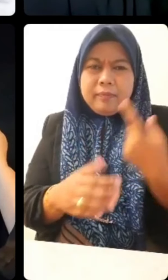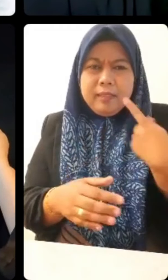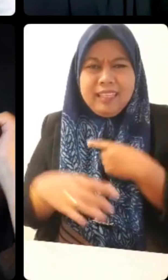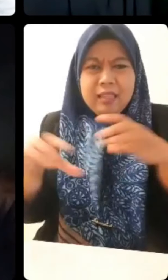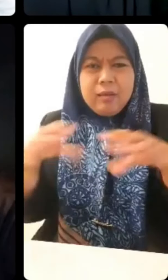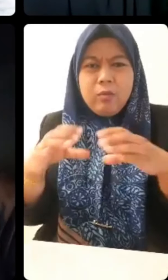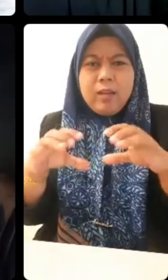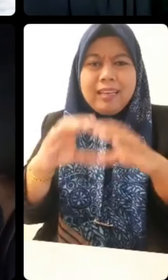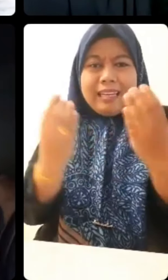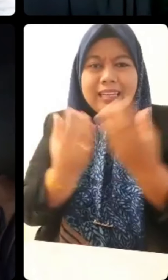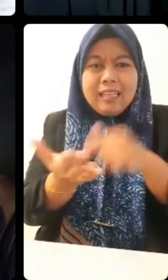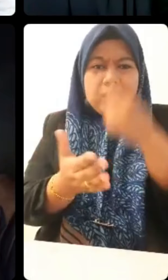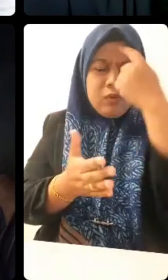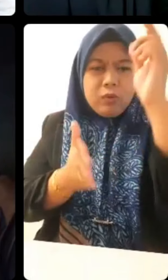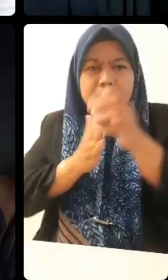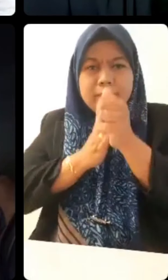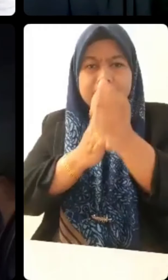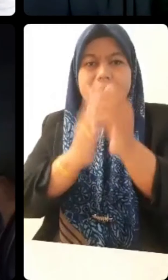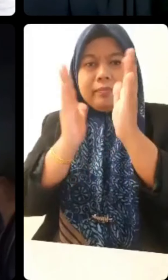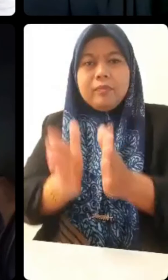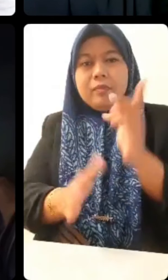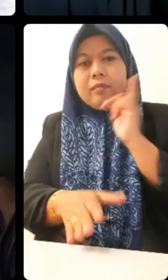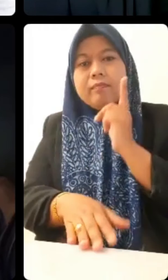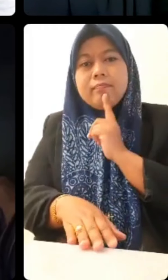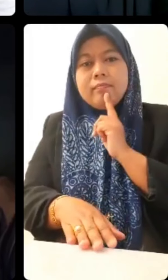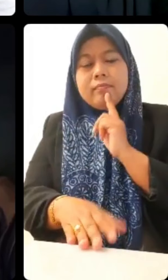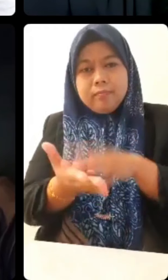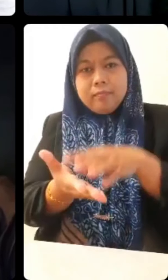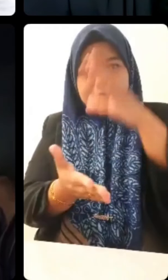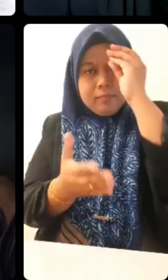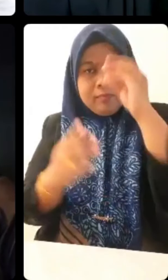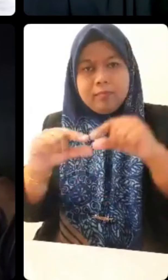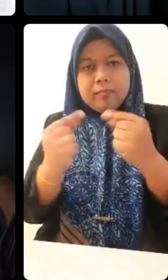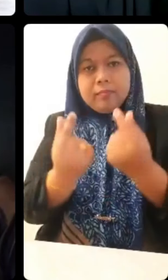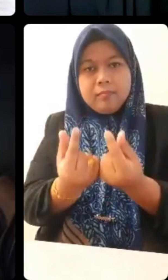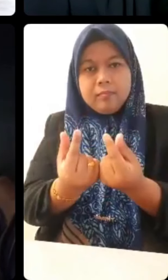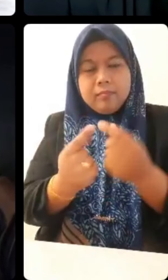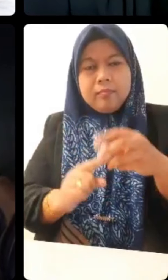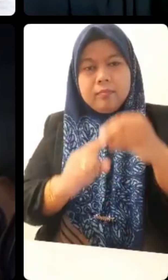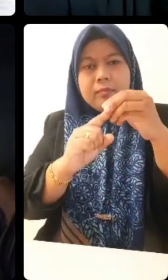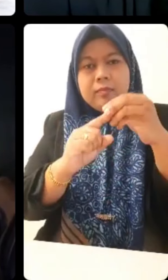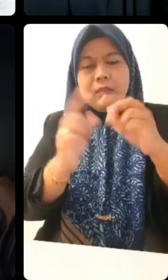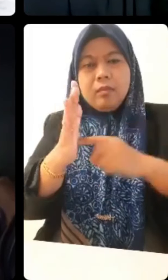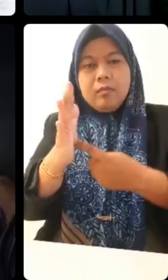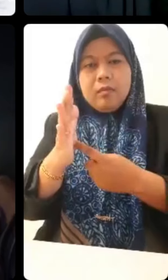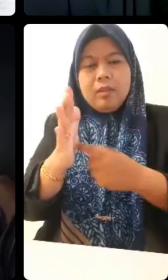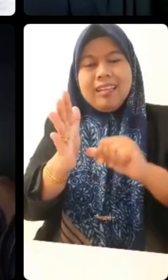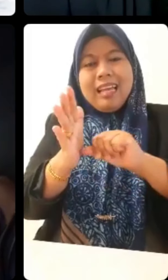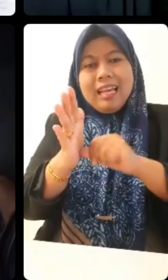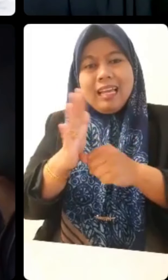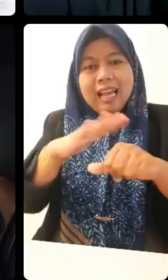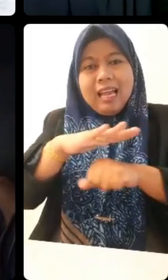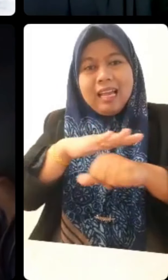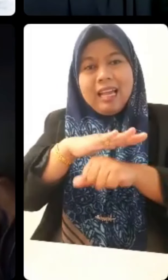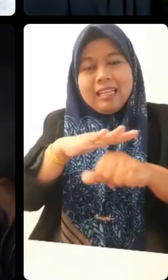untuk mempelajari Al-Quran, khususnya bermula daripada asas alif bata